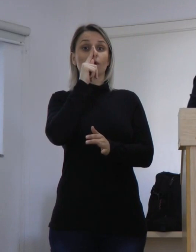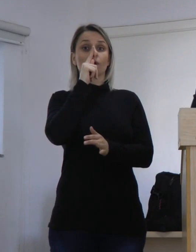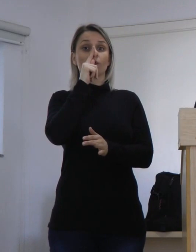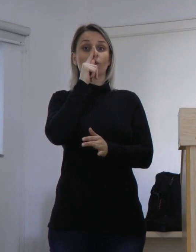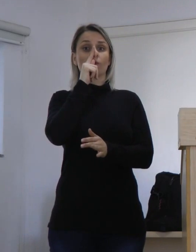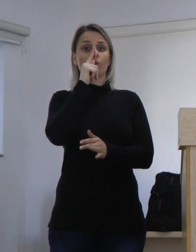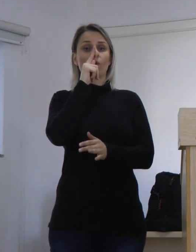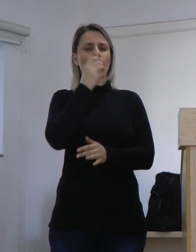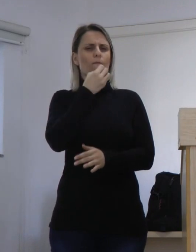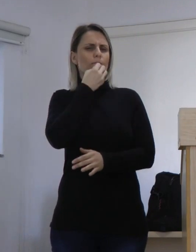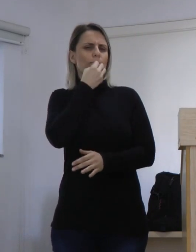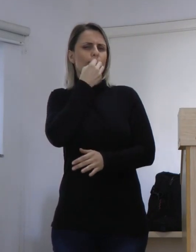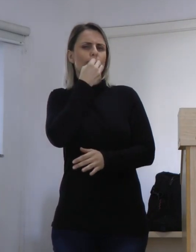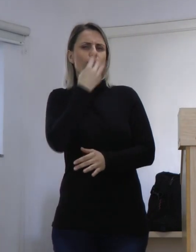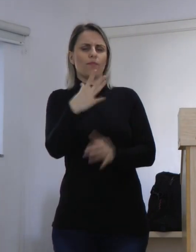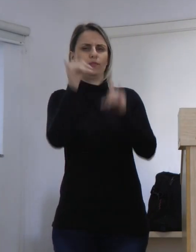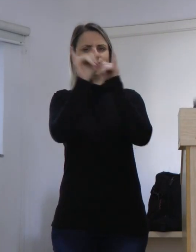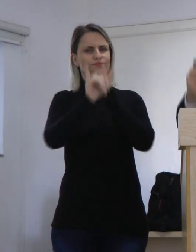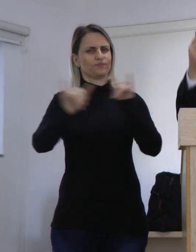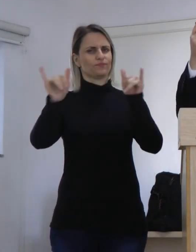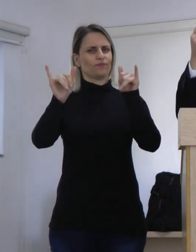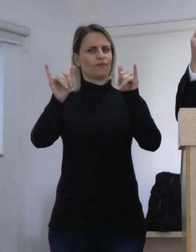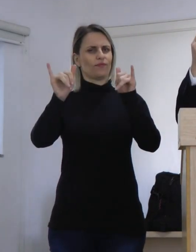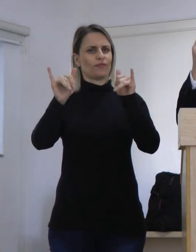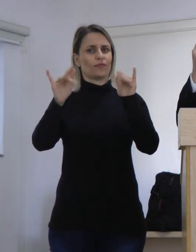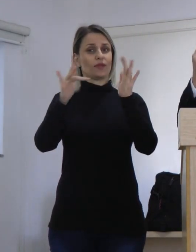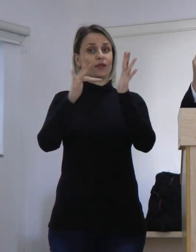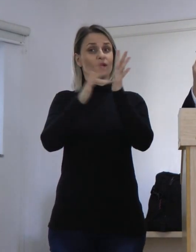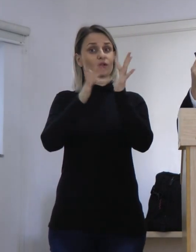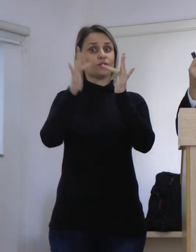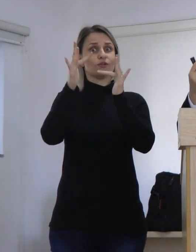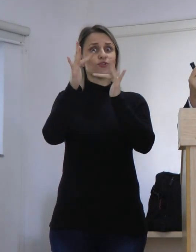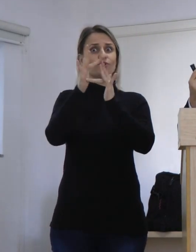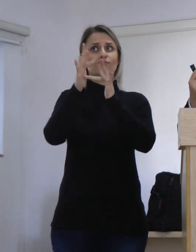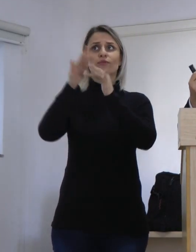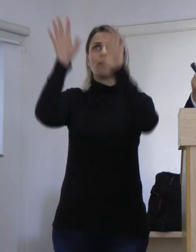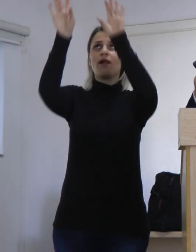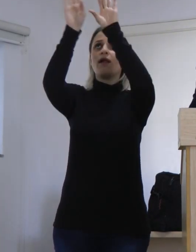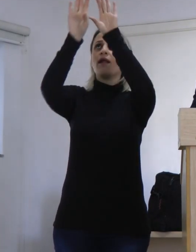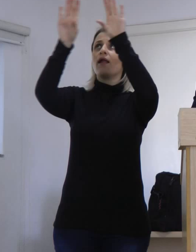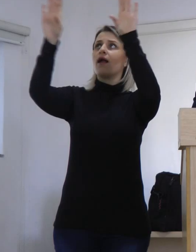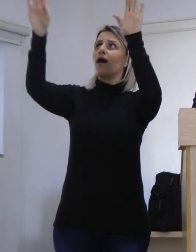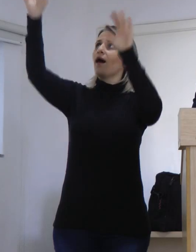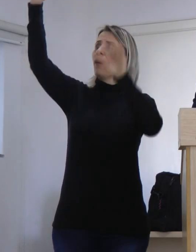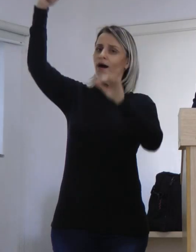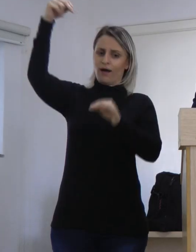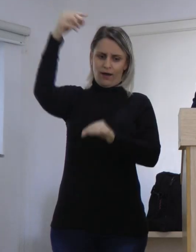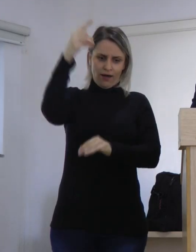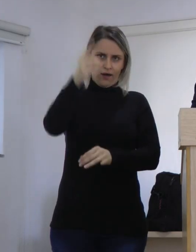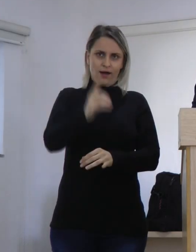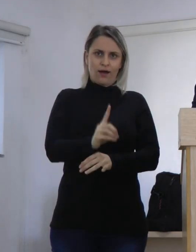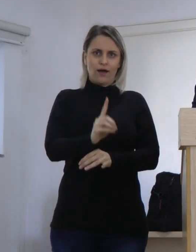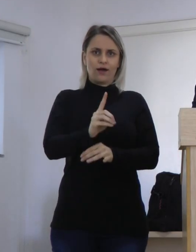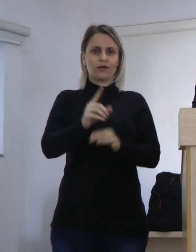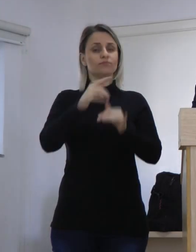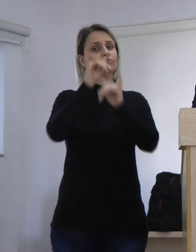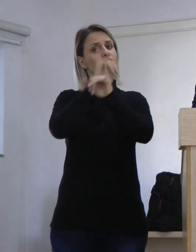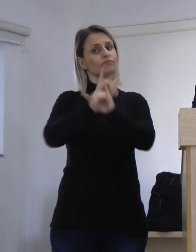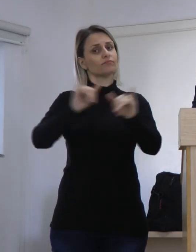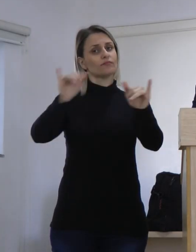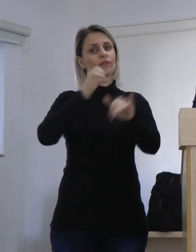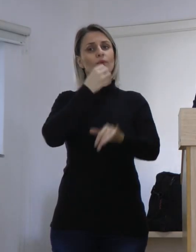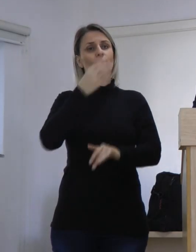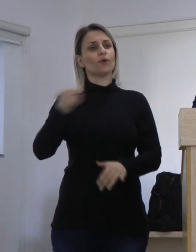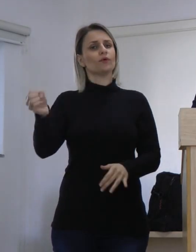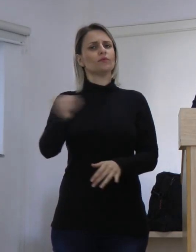Boa nova, boa notícia. Jesus desce dos páramos celestes para nos trazer a boa notícia. A gente leu,